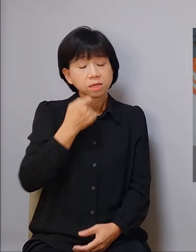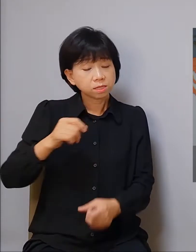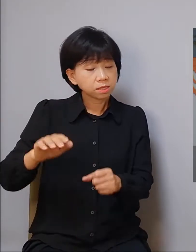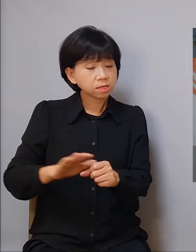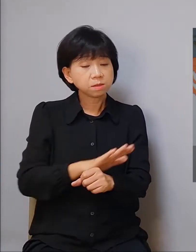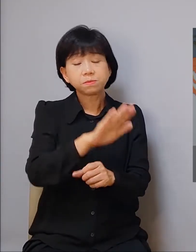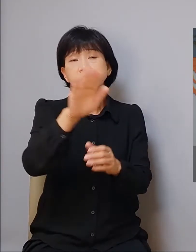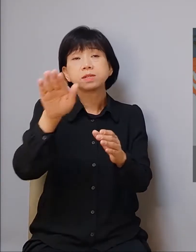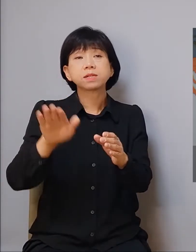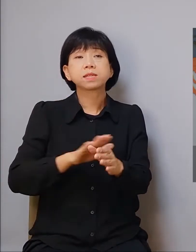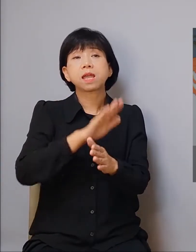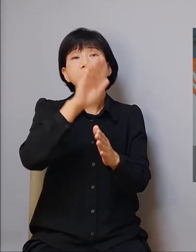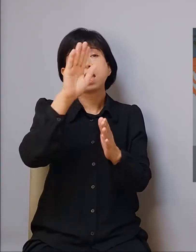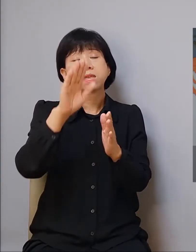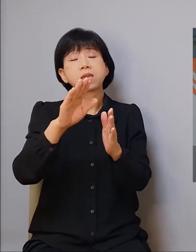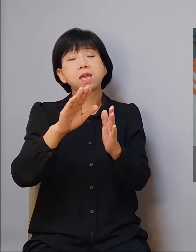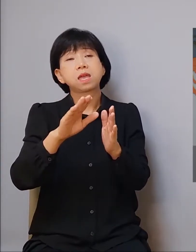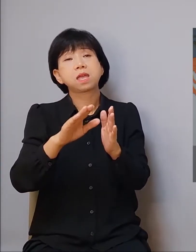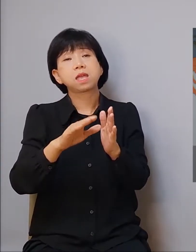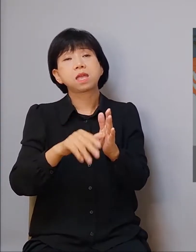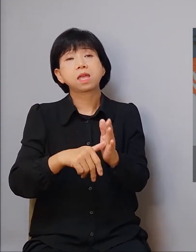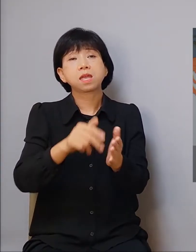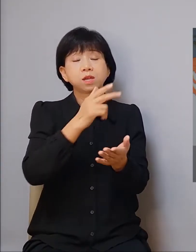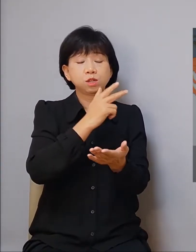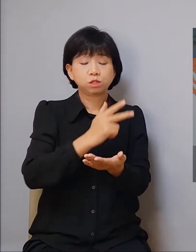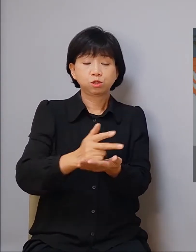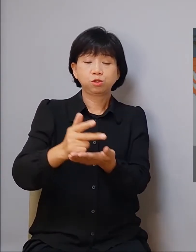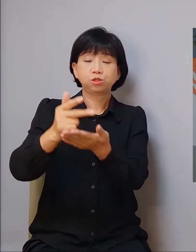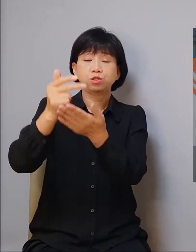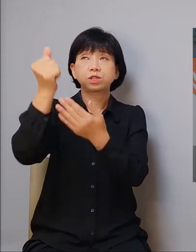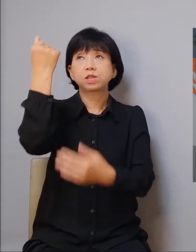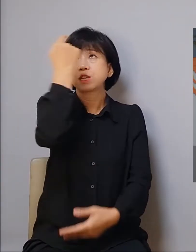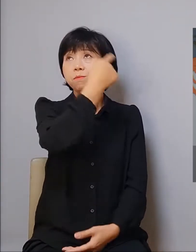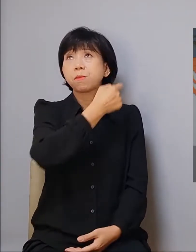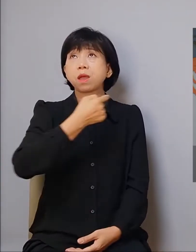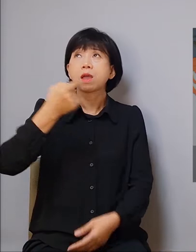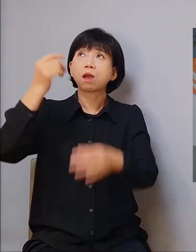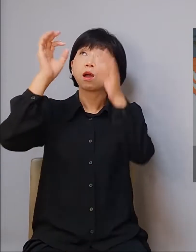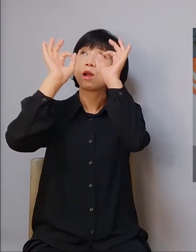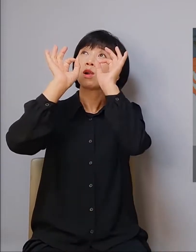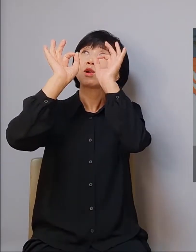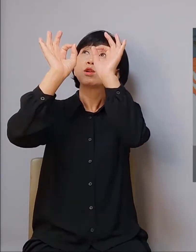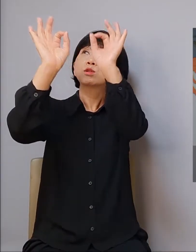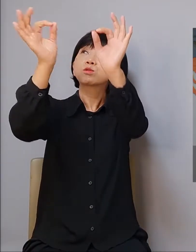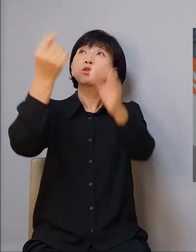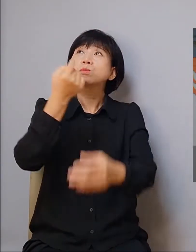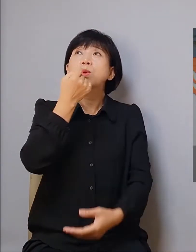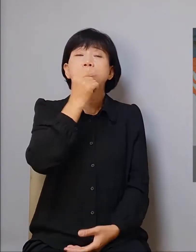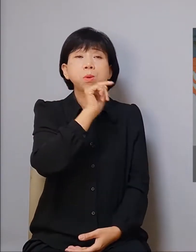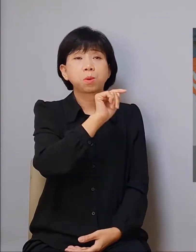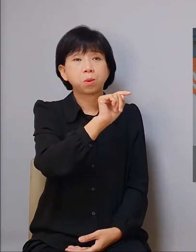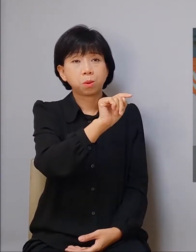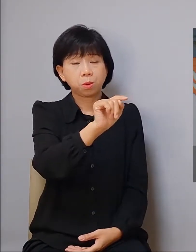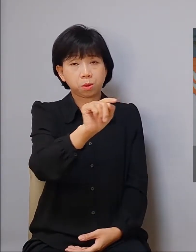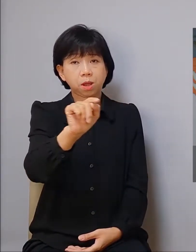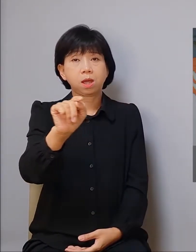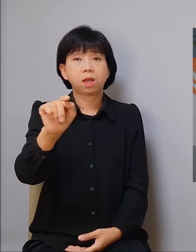맡겨라. 슬플 때에 주님의 얼굴